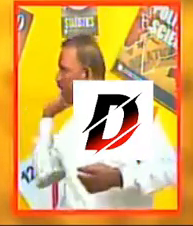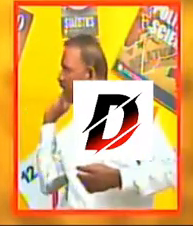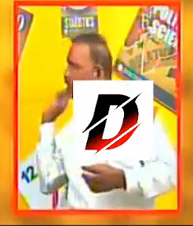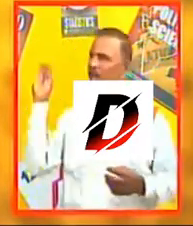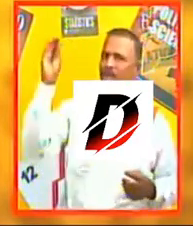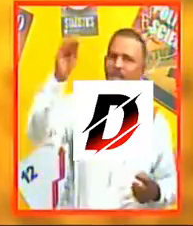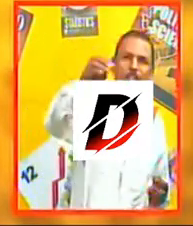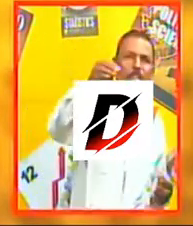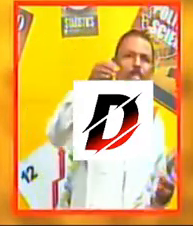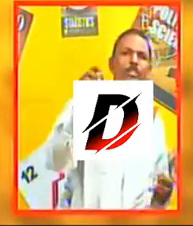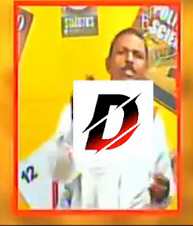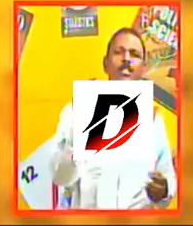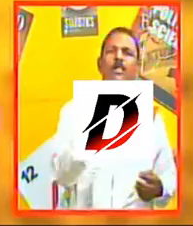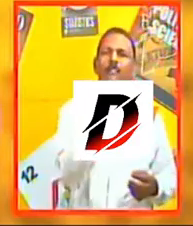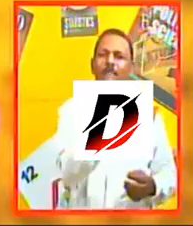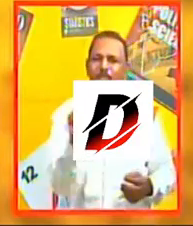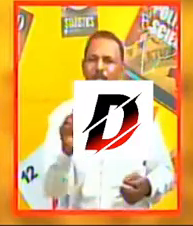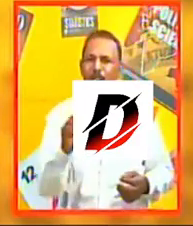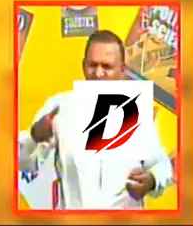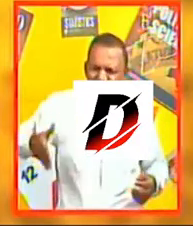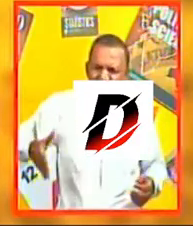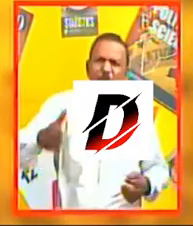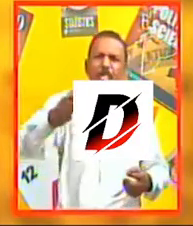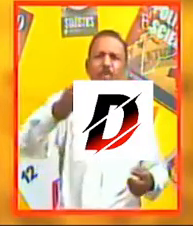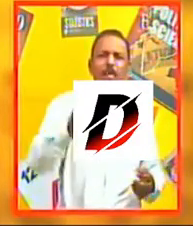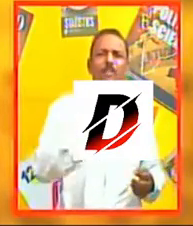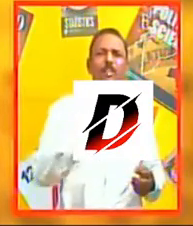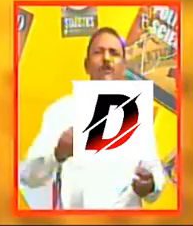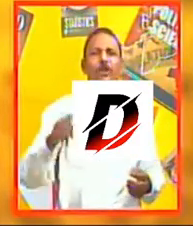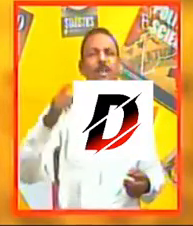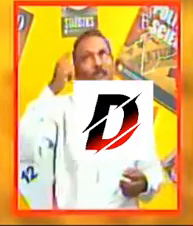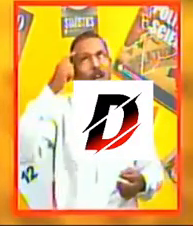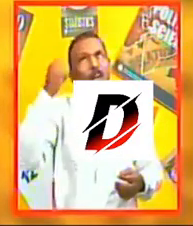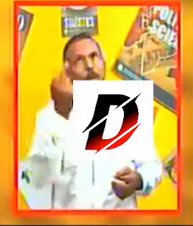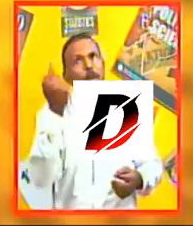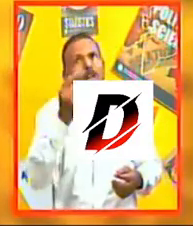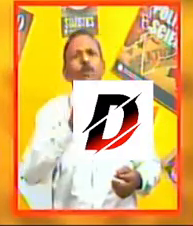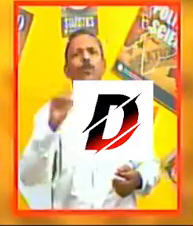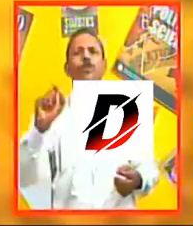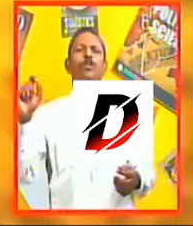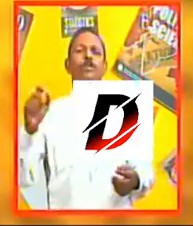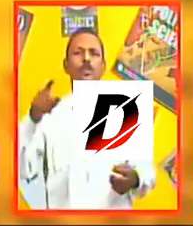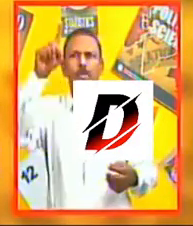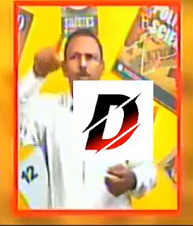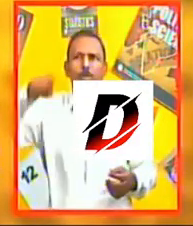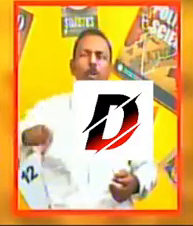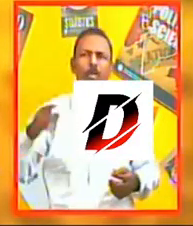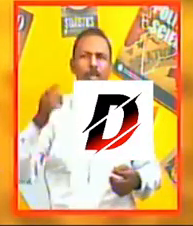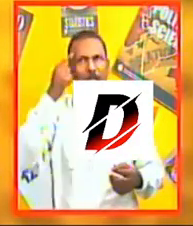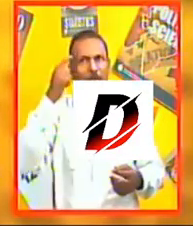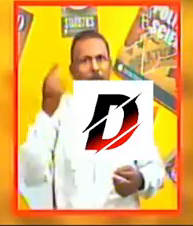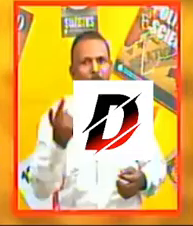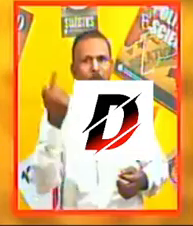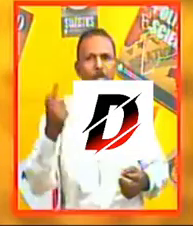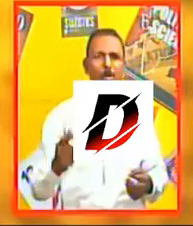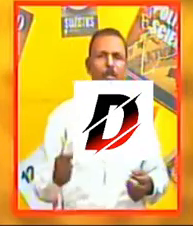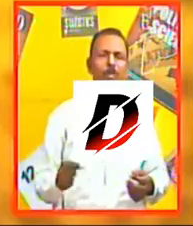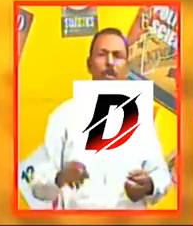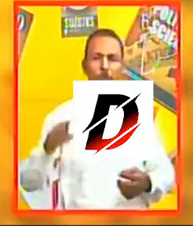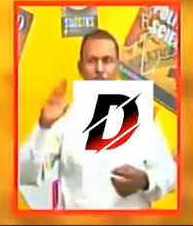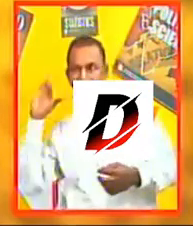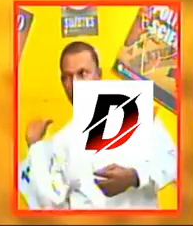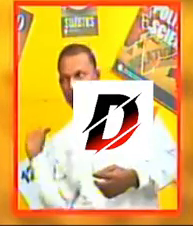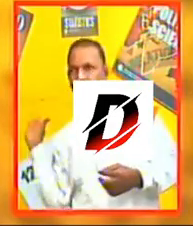இருந்து கிழக்கு நோக்கி வரையப்பட்ட கிடைமட்டமாக வரையப்பட்ட ஒரு கற்பனை கோடு. சரிங்களா,